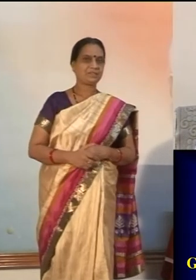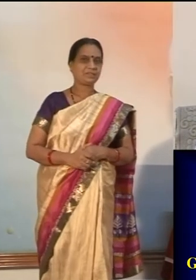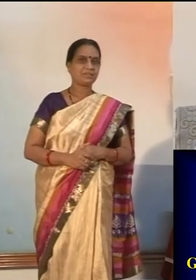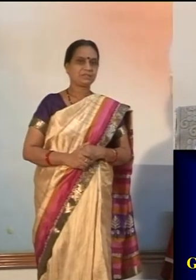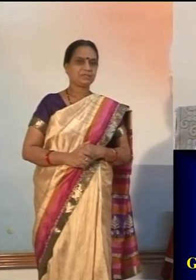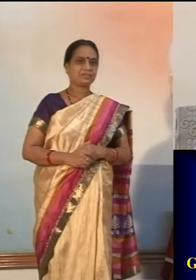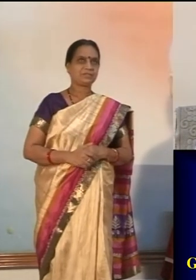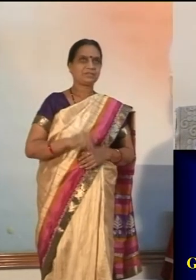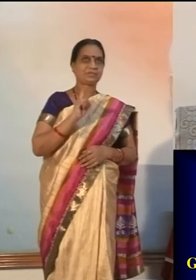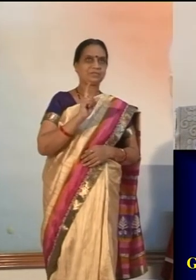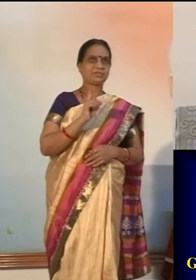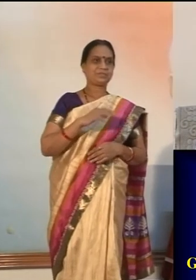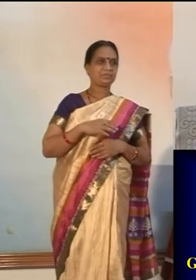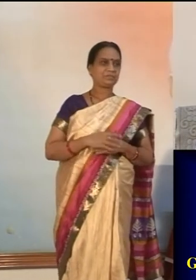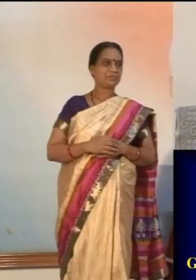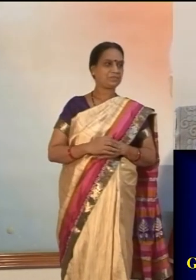एक बार